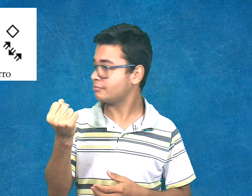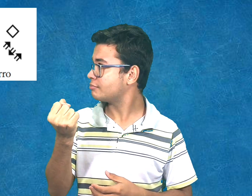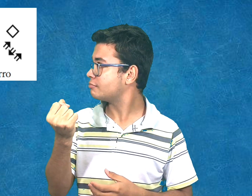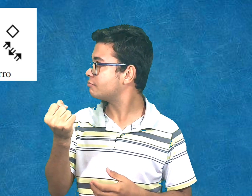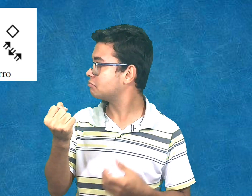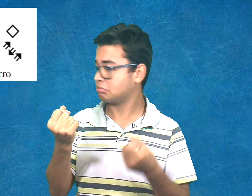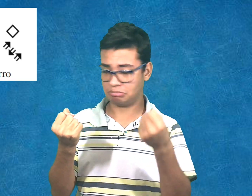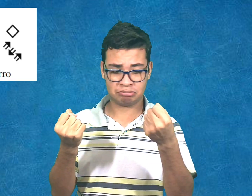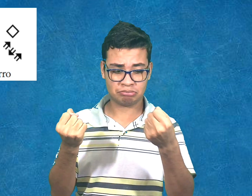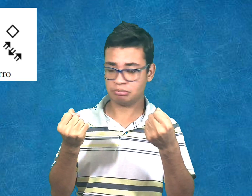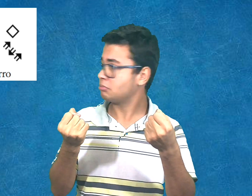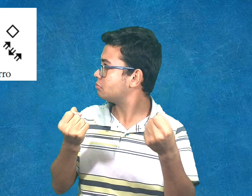Olha o movimento.